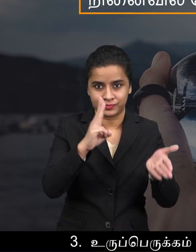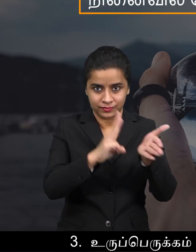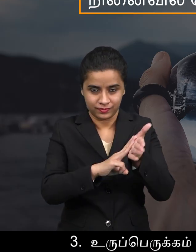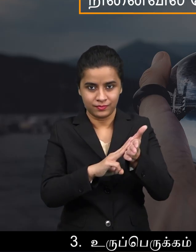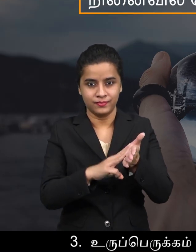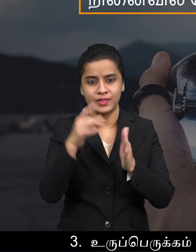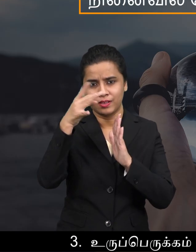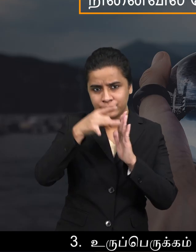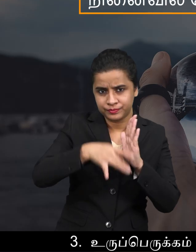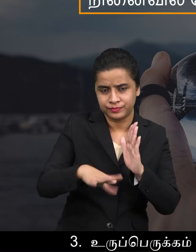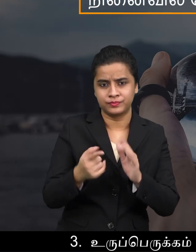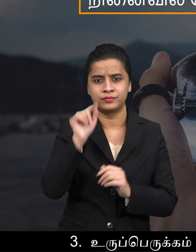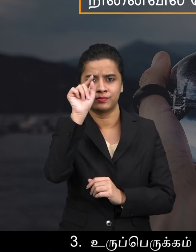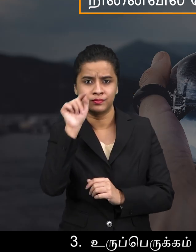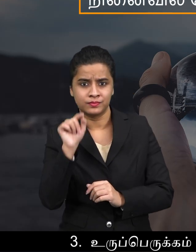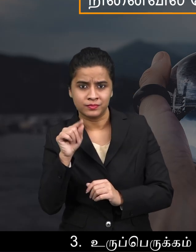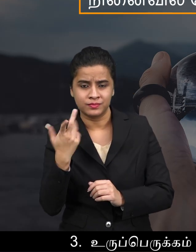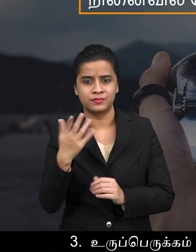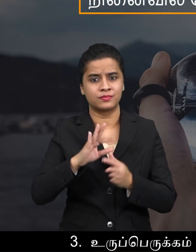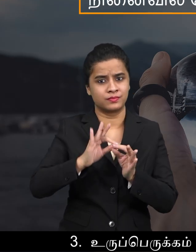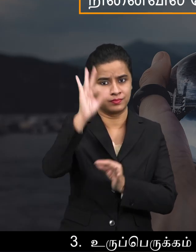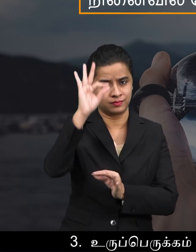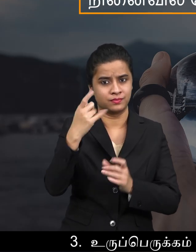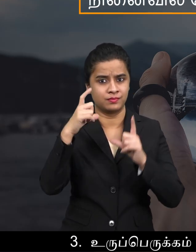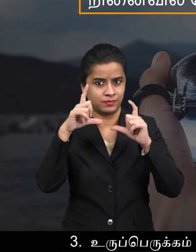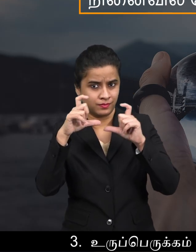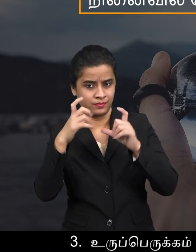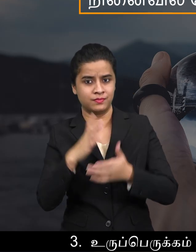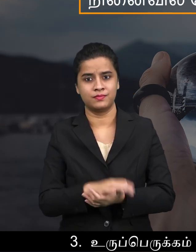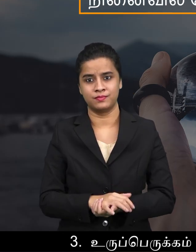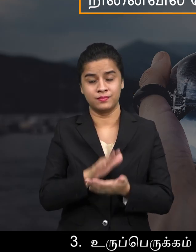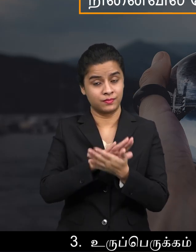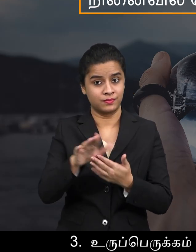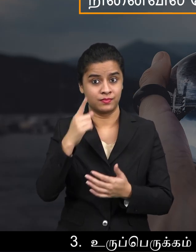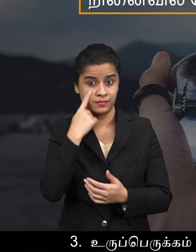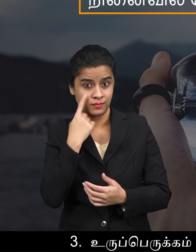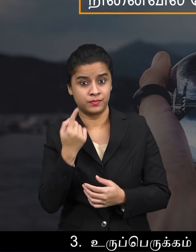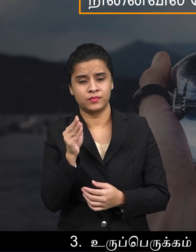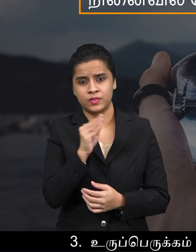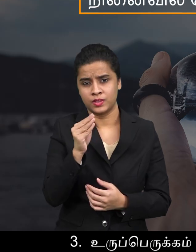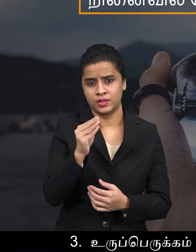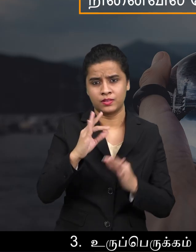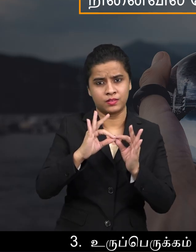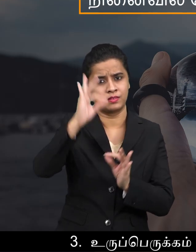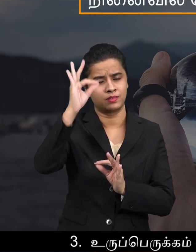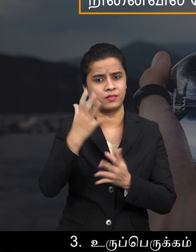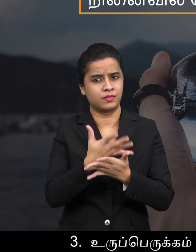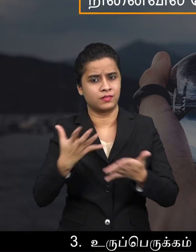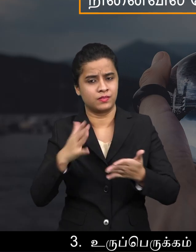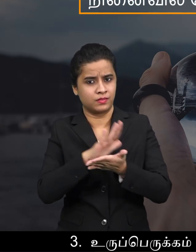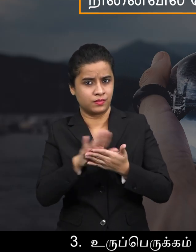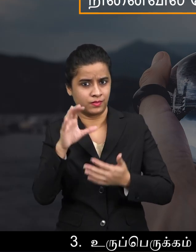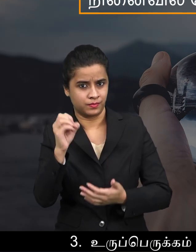உருப்பெருக்கம் அதாவது m என்பது h கீழ் I படத்தின் உயரத்திற்கு h கீழ் O பொருளின் உயரத்திற்கும் உள்ள